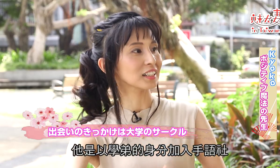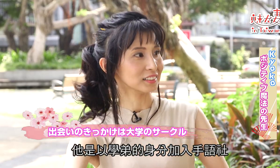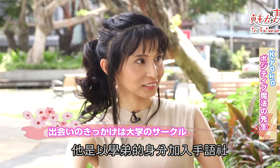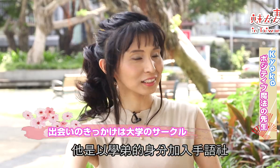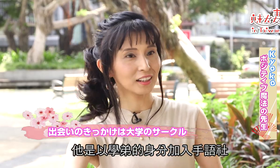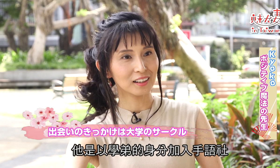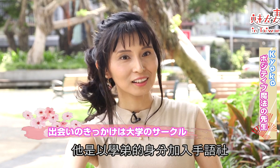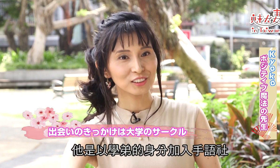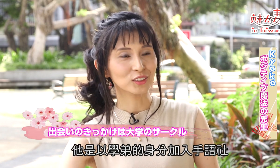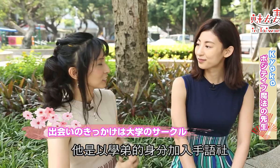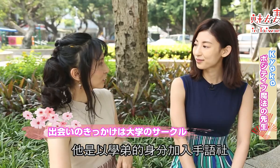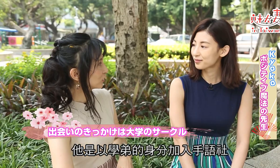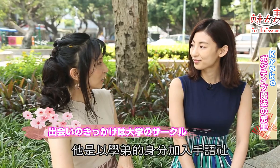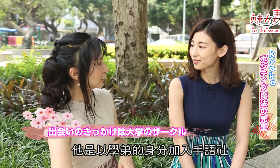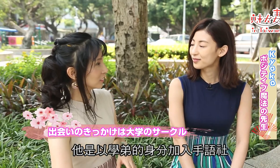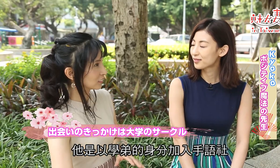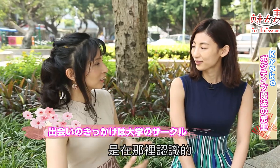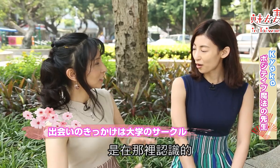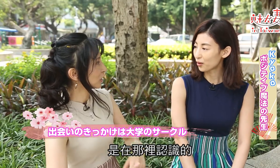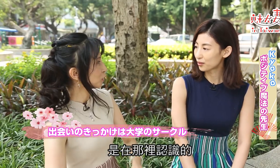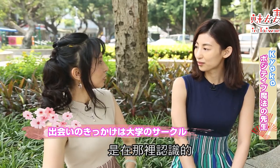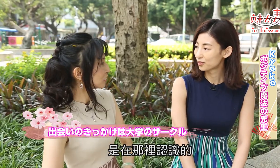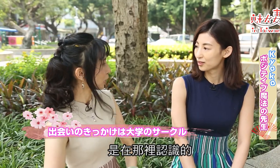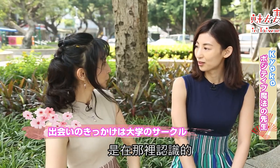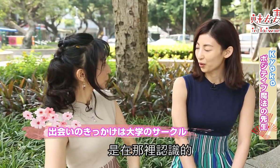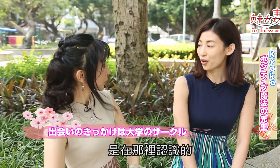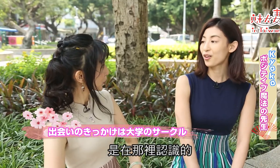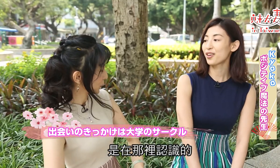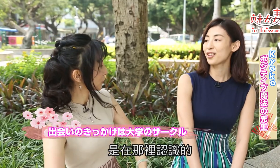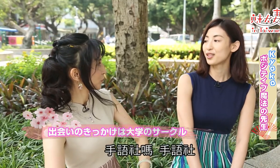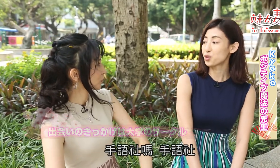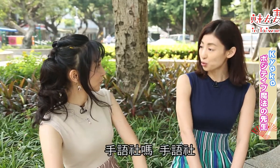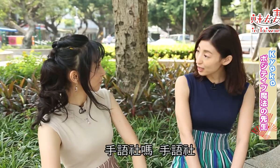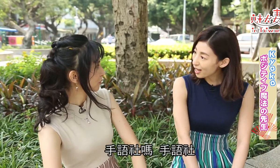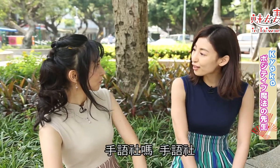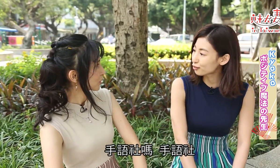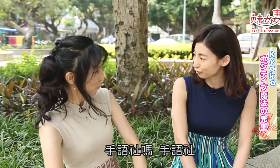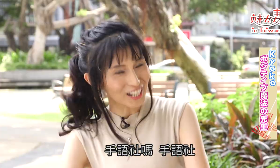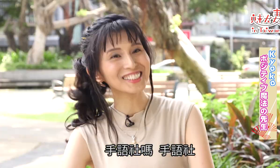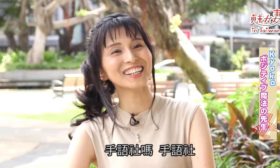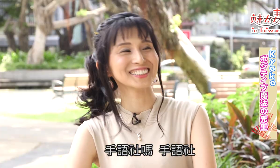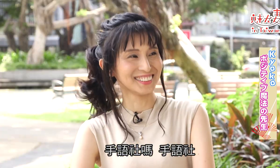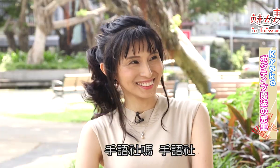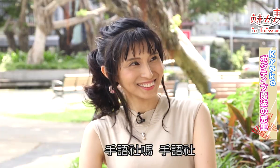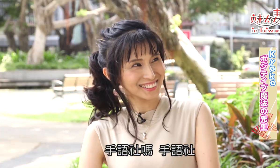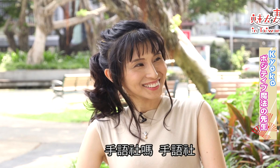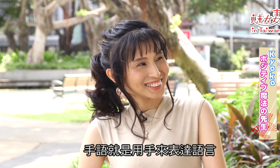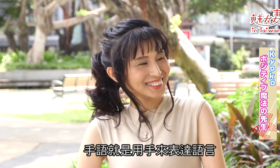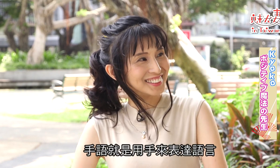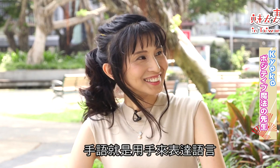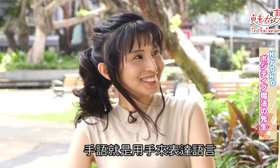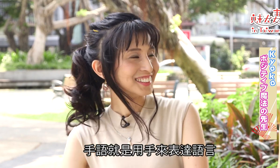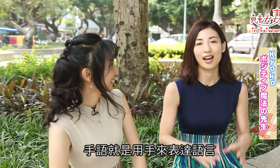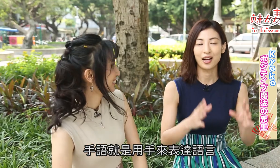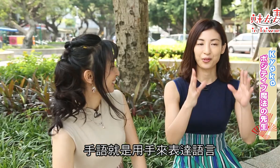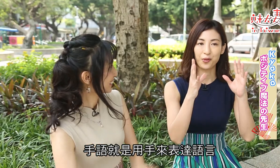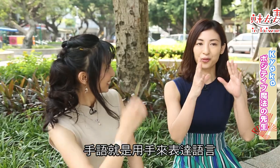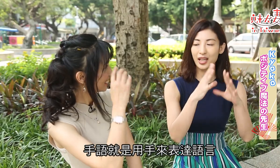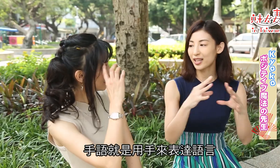感じで手話サークルに入ってきて出会いました。 へえ、うん、手話サークル 手話サークル 手話ってあの手で